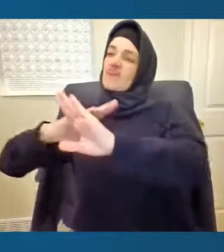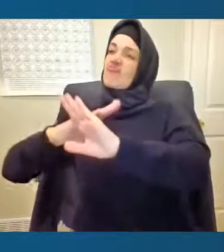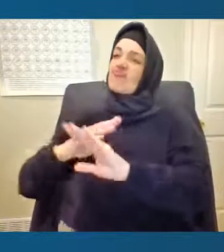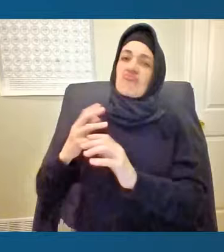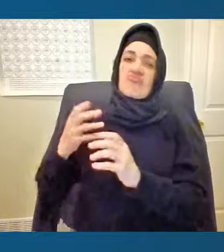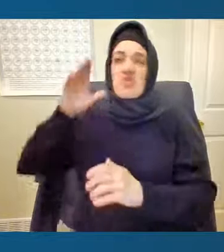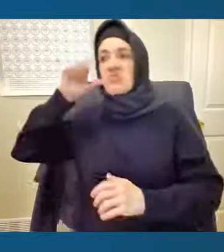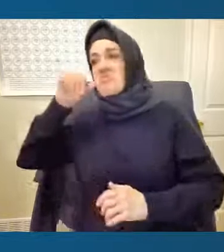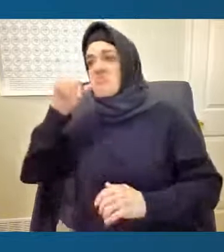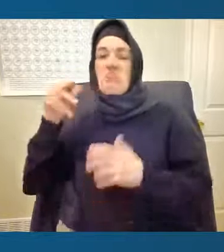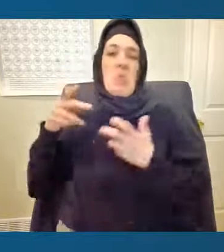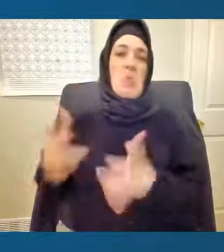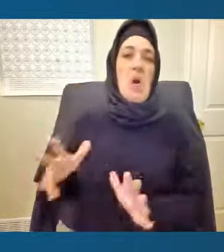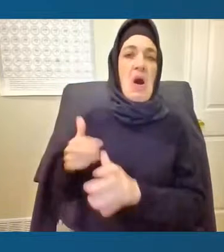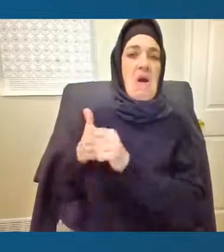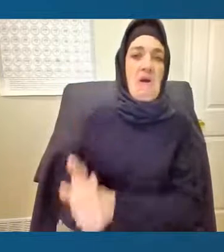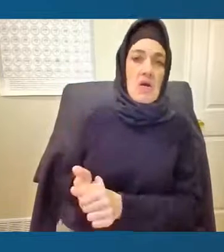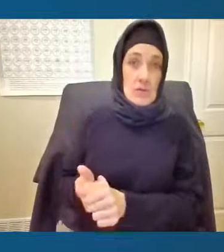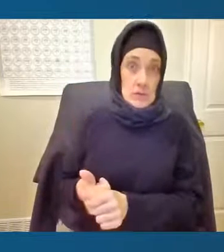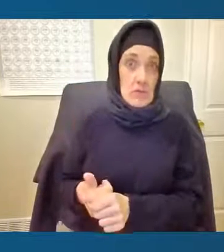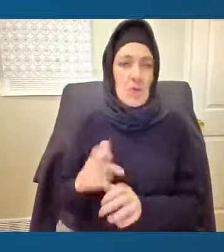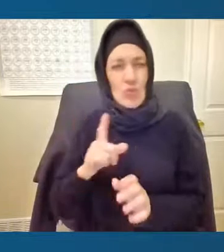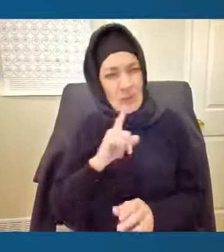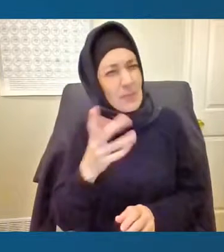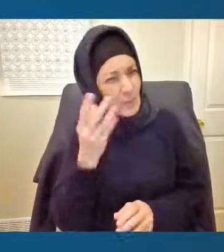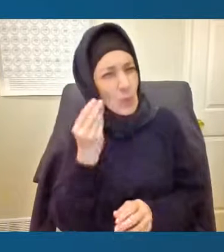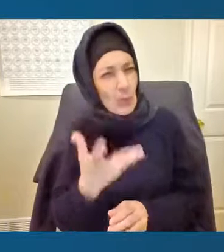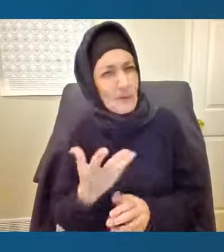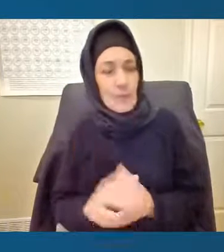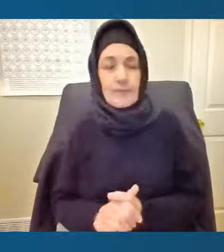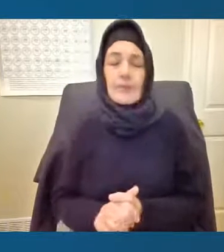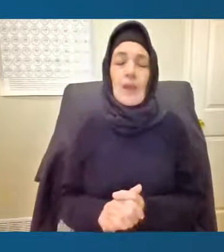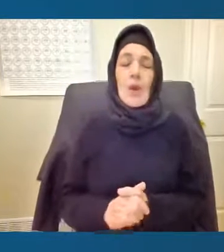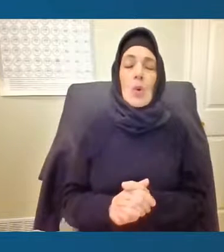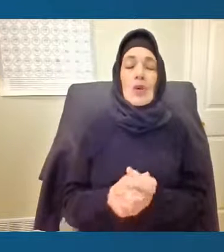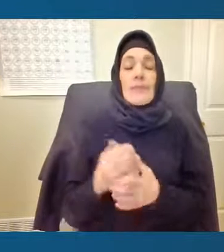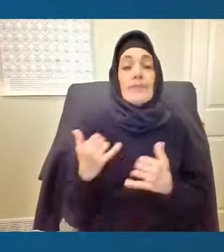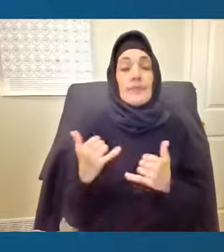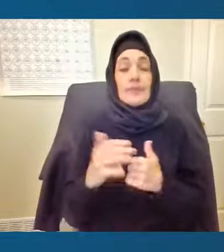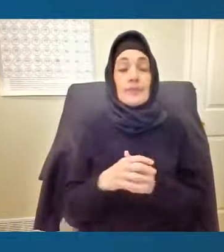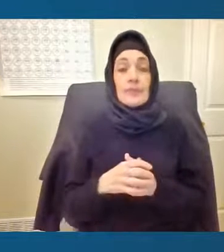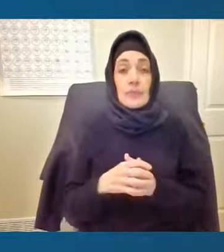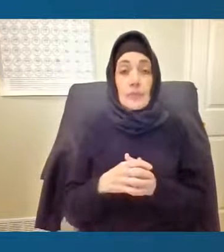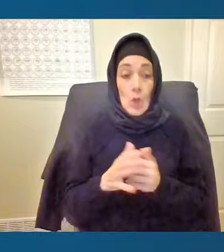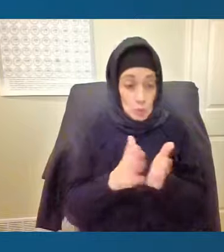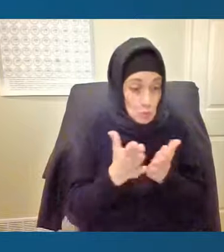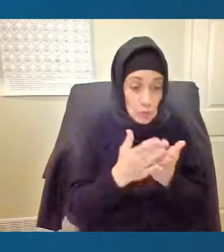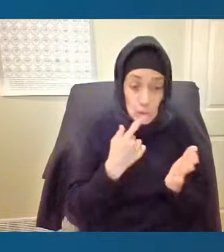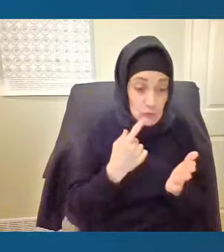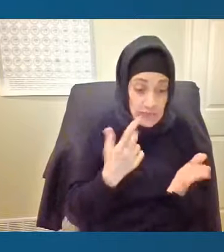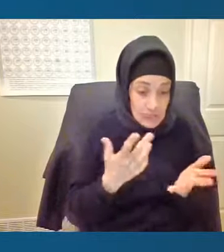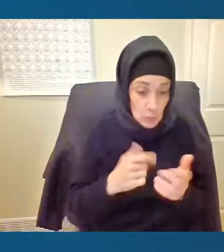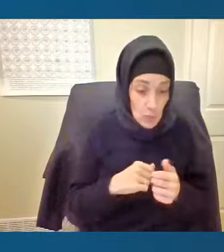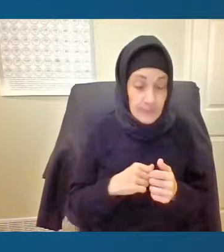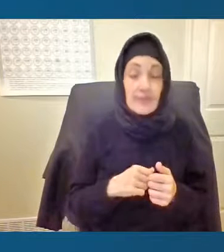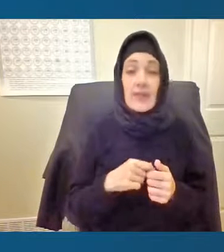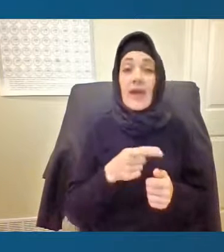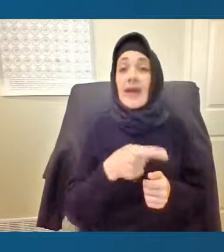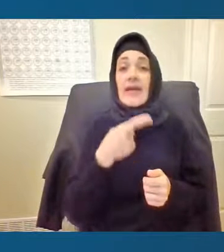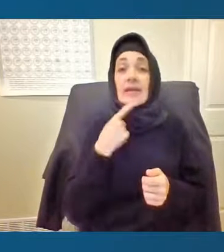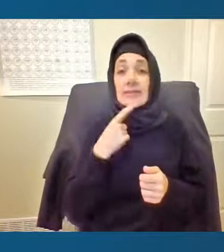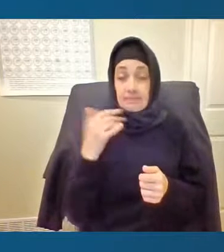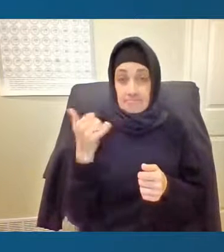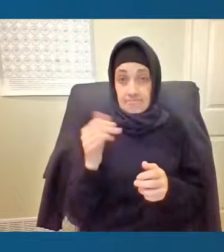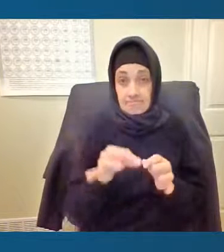example. So what does he say? He says, what does the book say? He says, وَتَوَاضَعْ